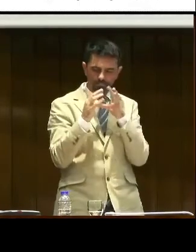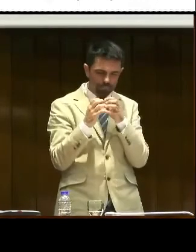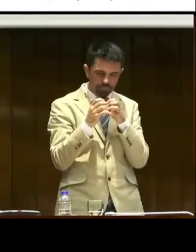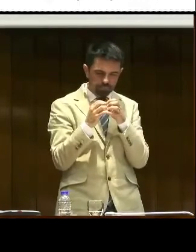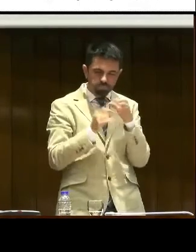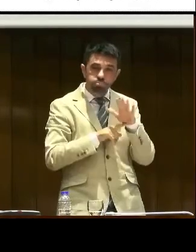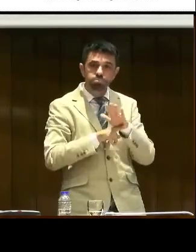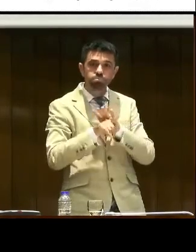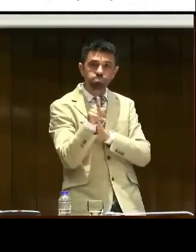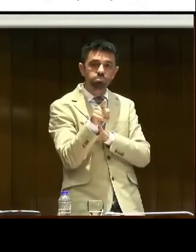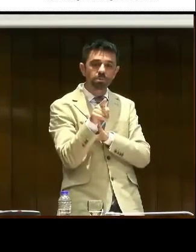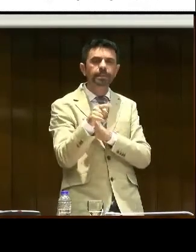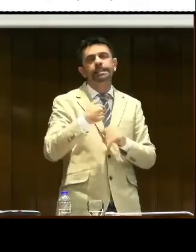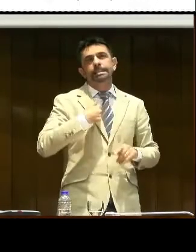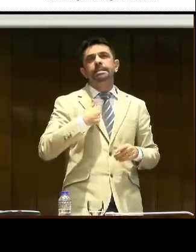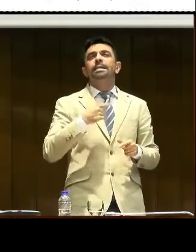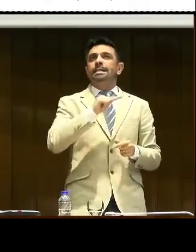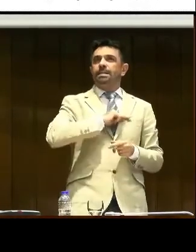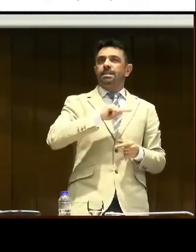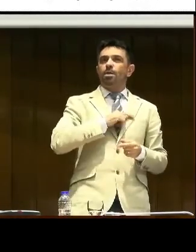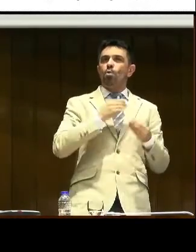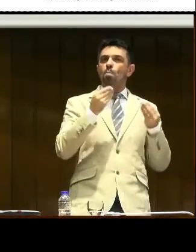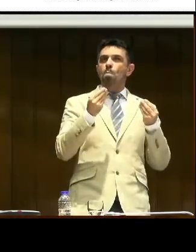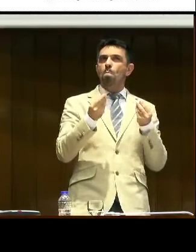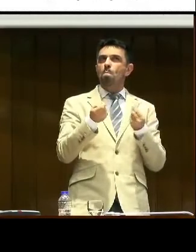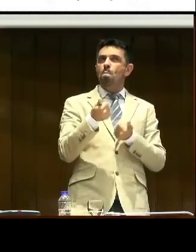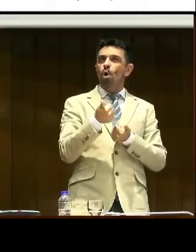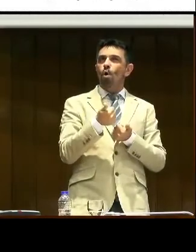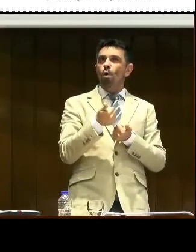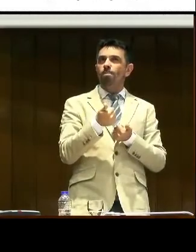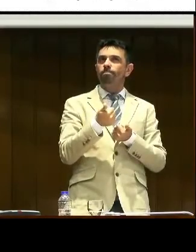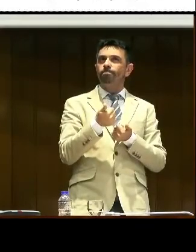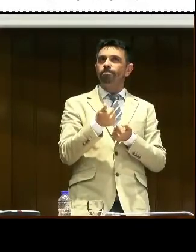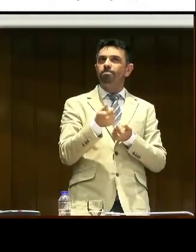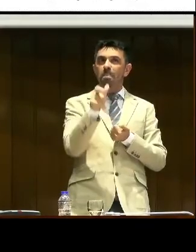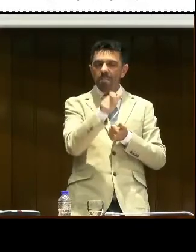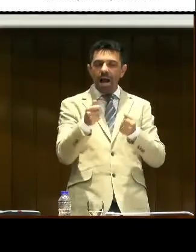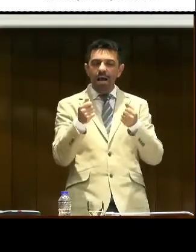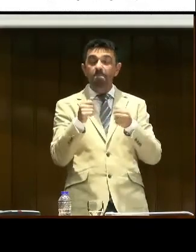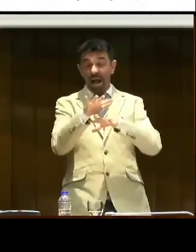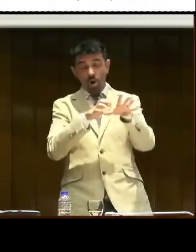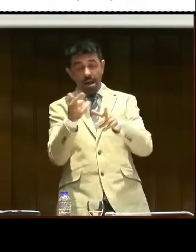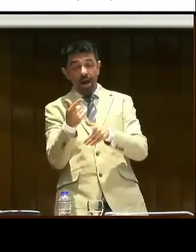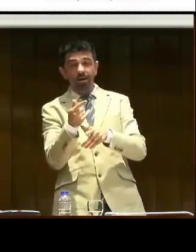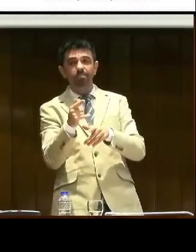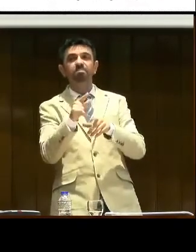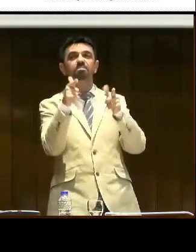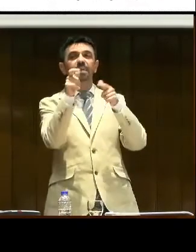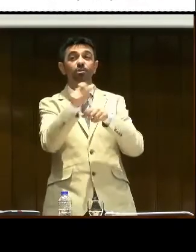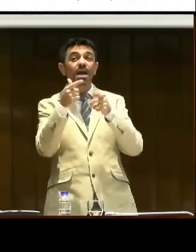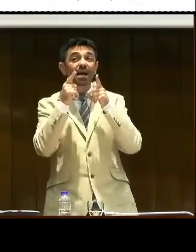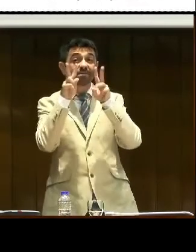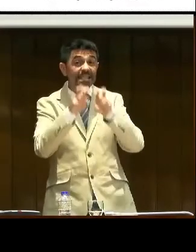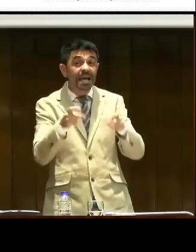padeció, al menos a mí me lo parece, un callado antagonismo por una buena parte de los